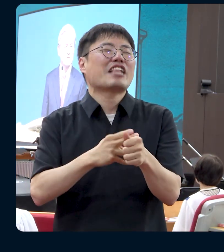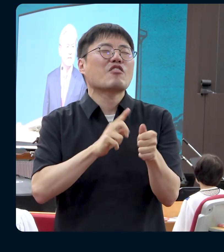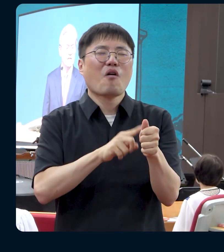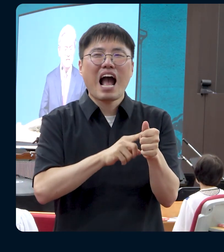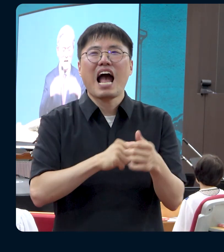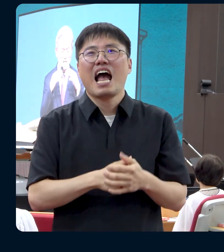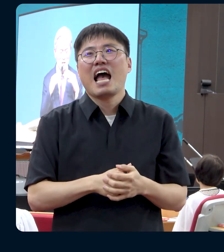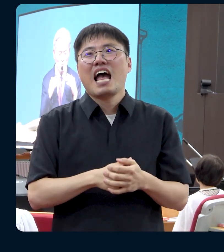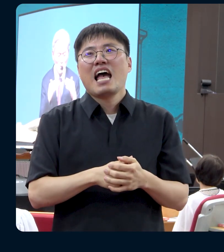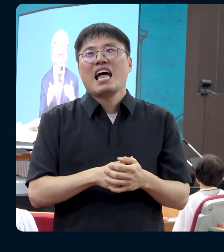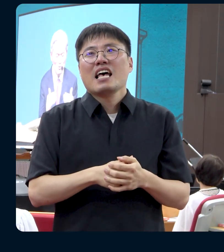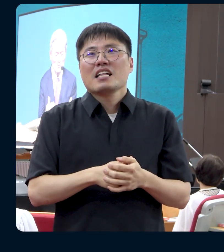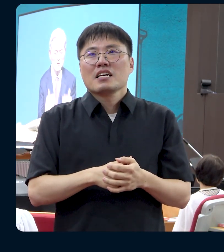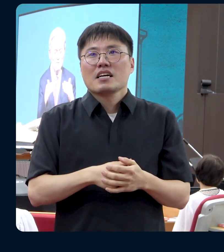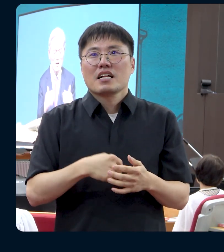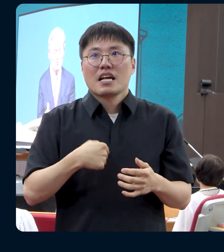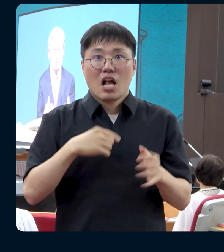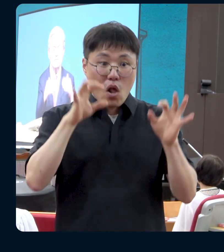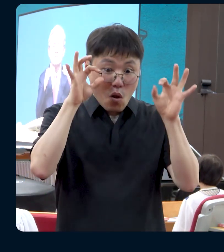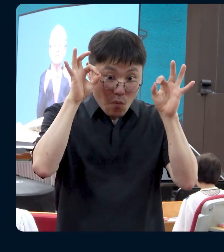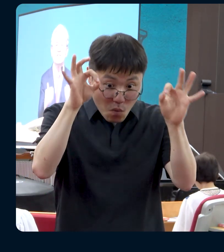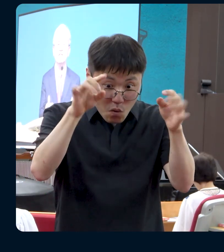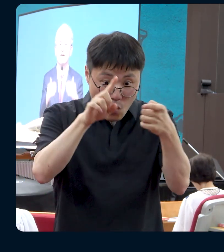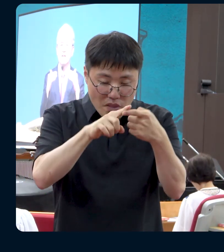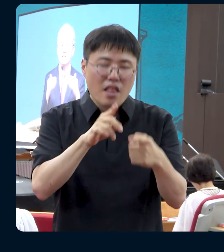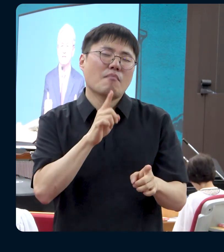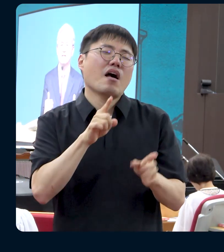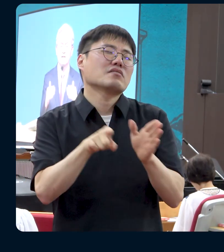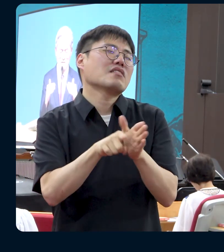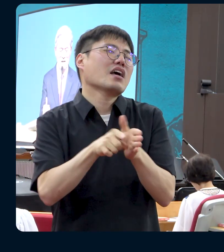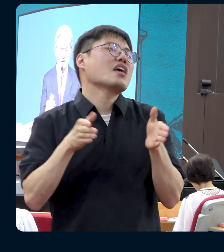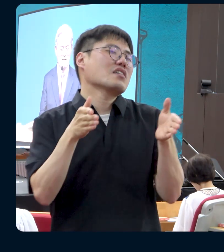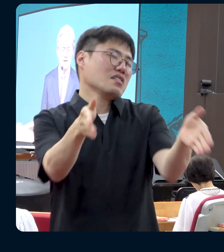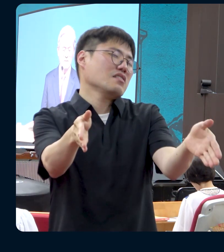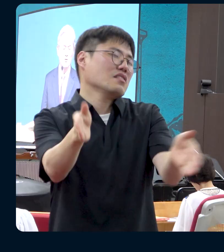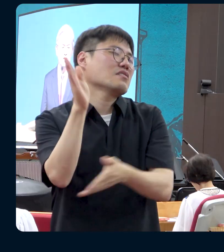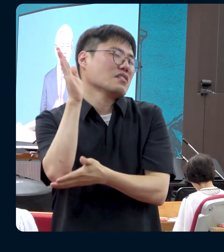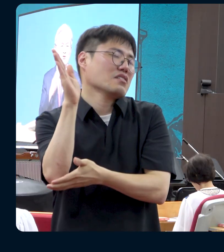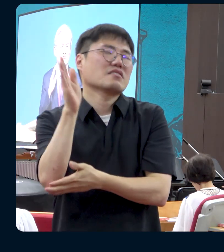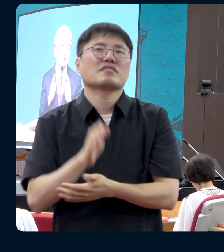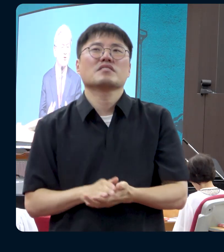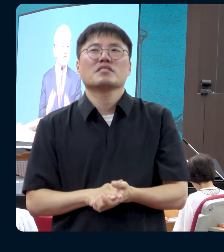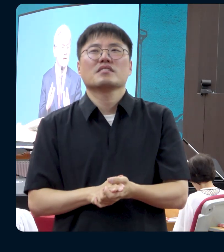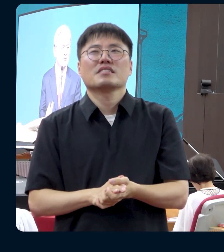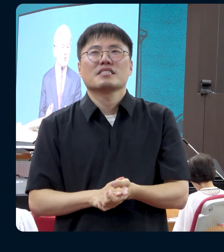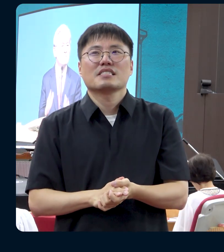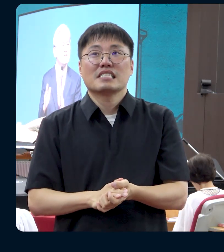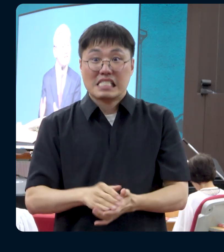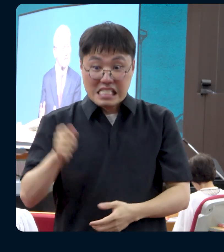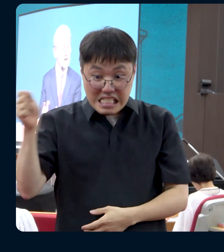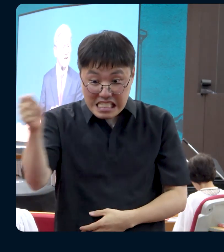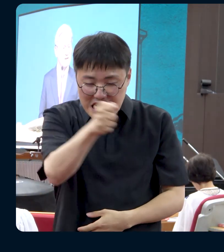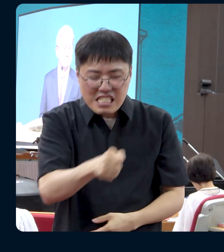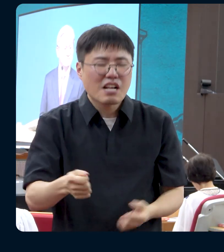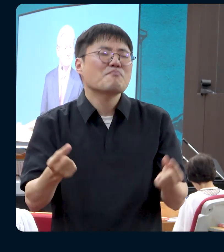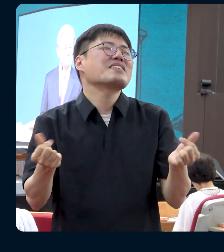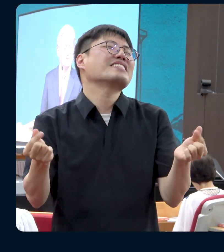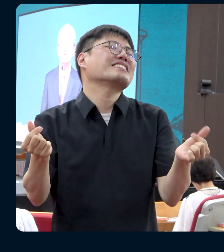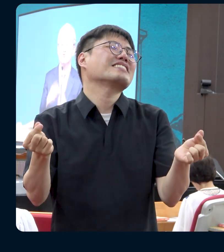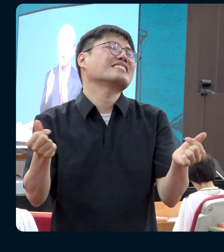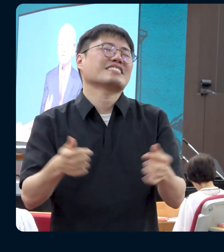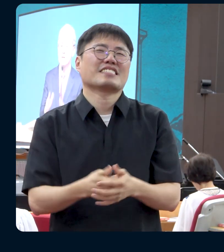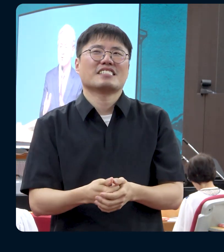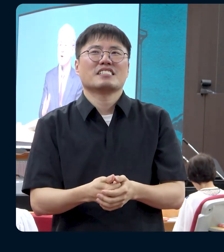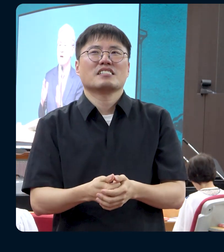지금 바울 사도가 그 자신이 본을 보이면서 말하고 있는 신앙의 길은 바로 이 두더지 잡기와